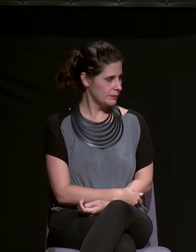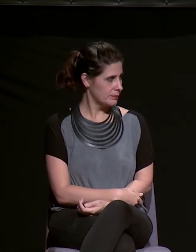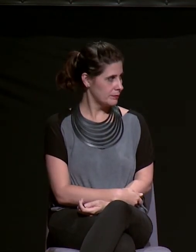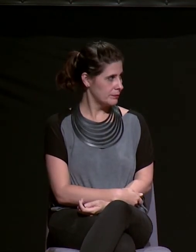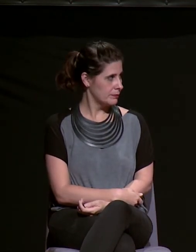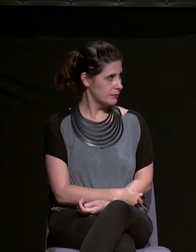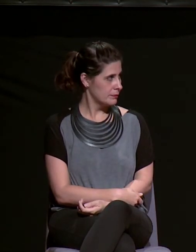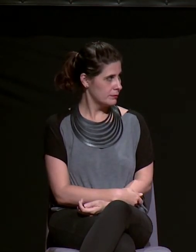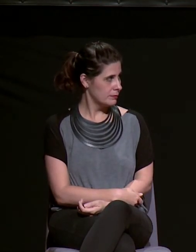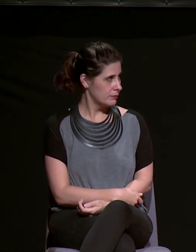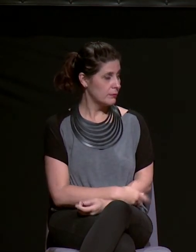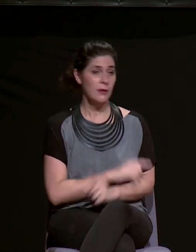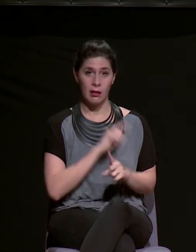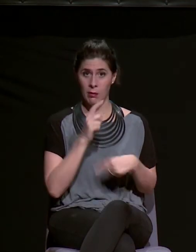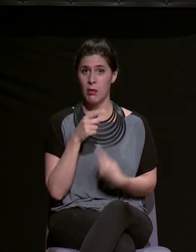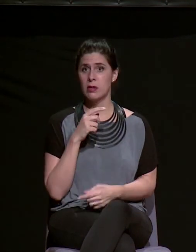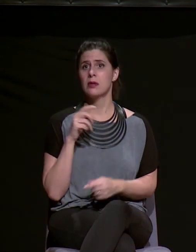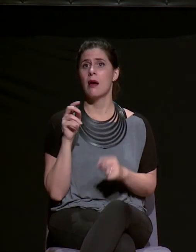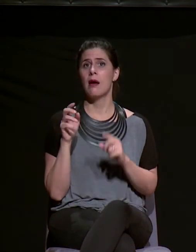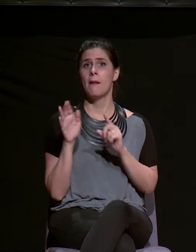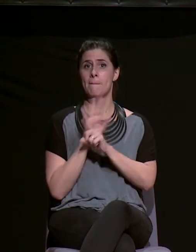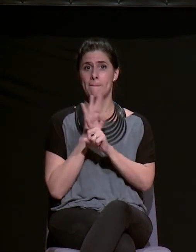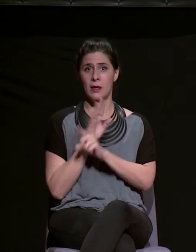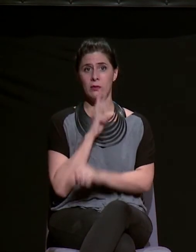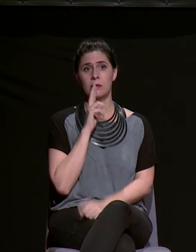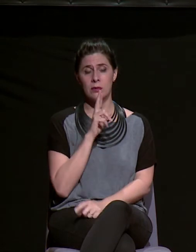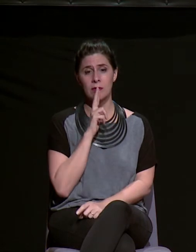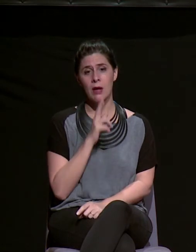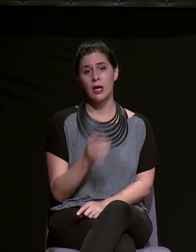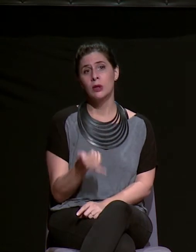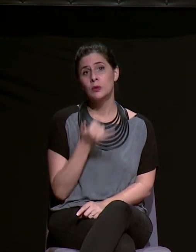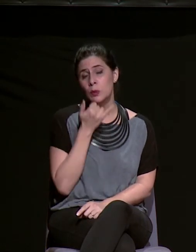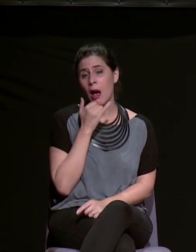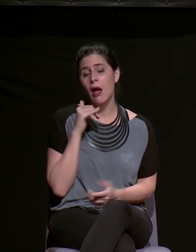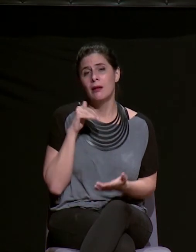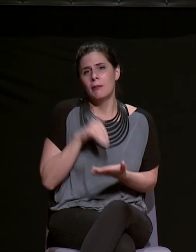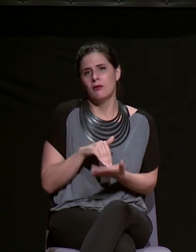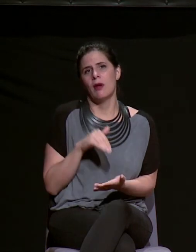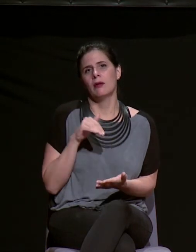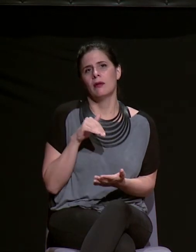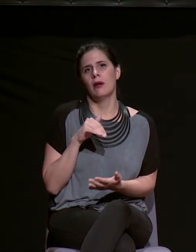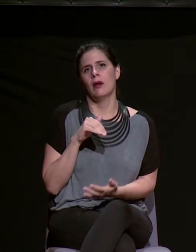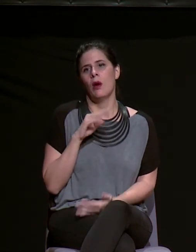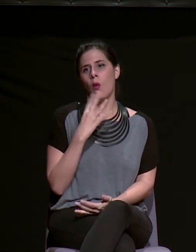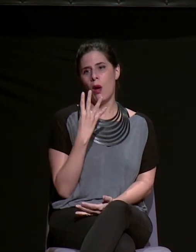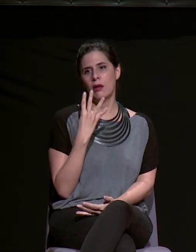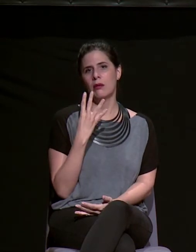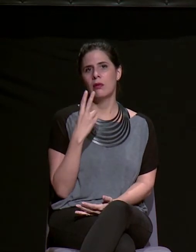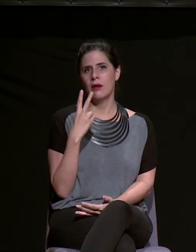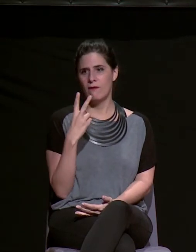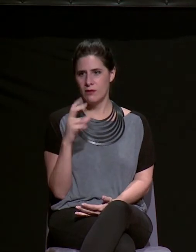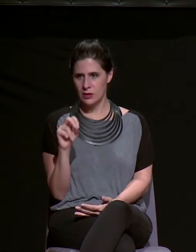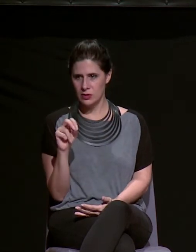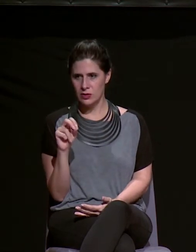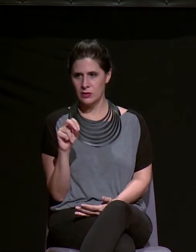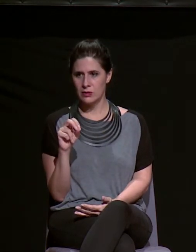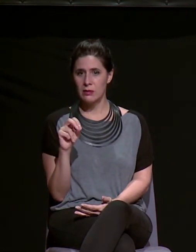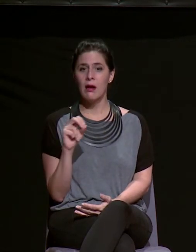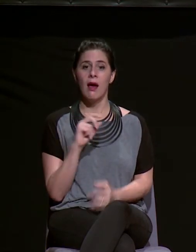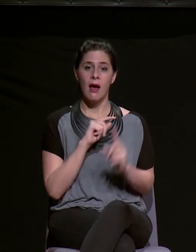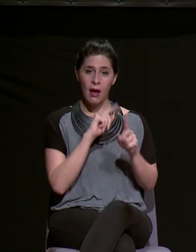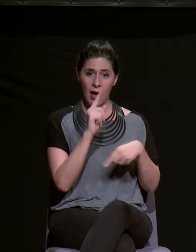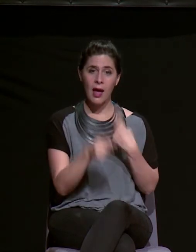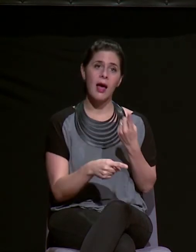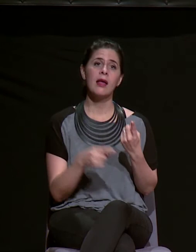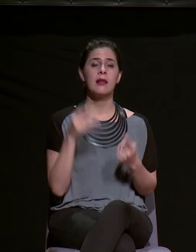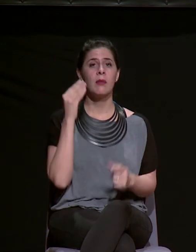E depois que ele responder a pergunta, sim, a gente tem um limite de até 4h20. E aí, se tiver perguntas aí na plateia, a gente vai tentar recolher mais ou